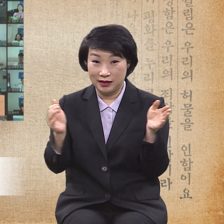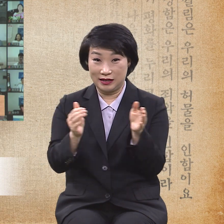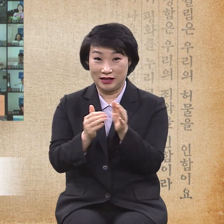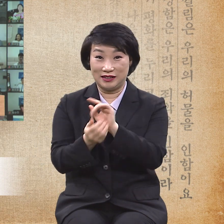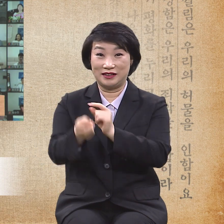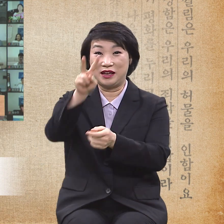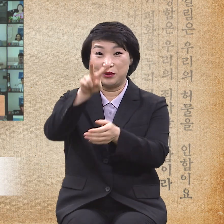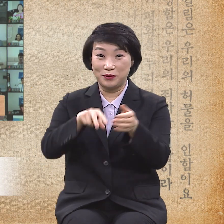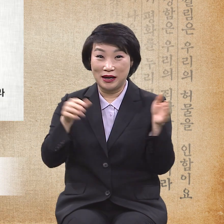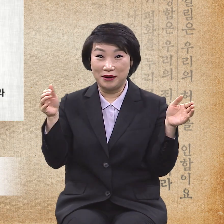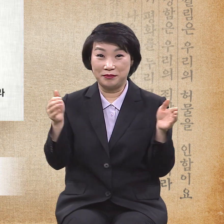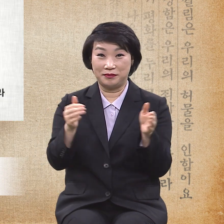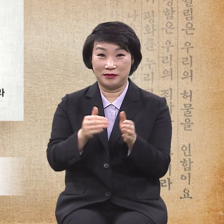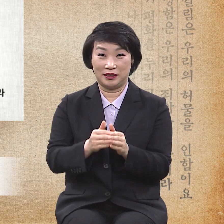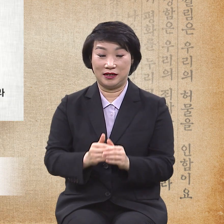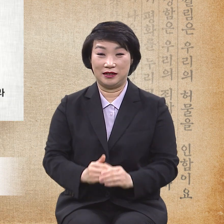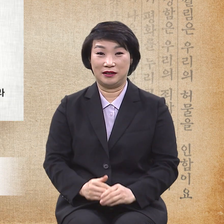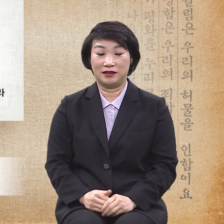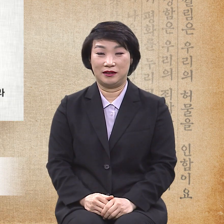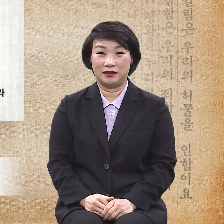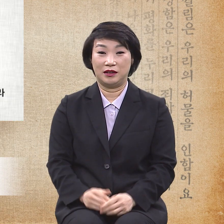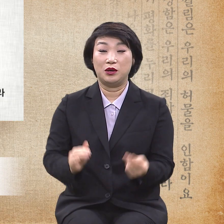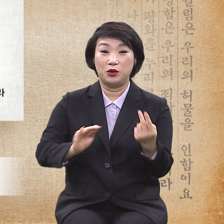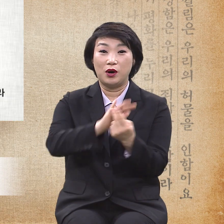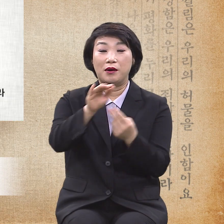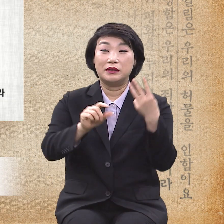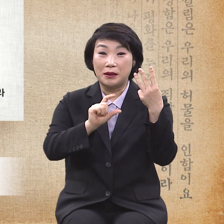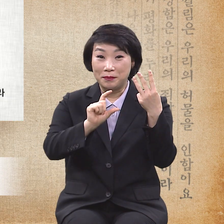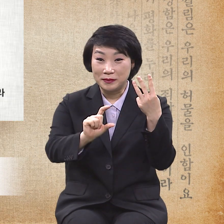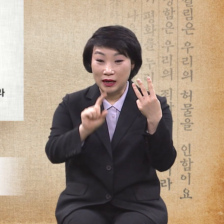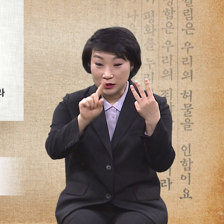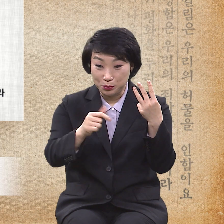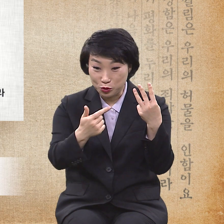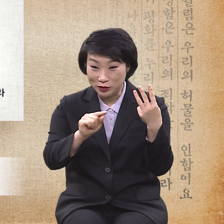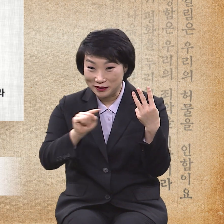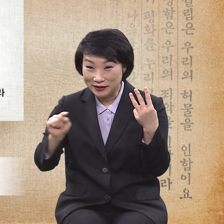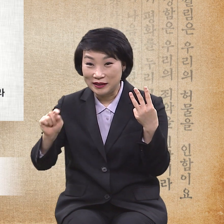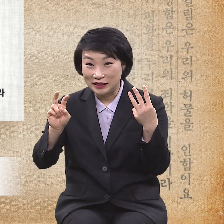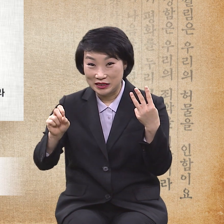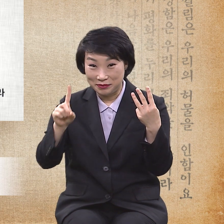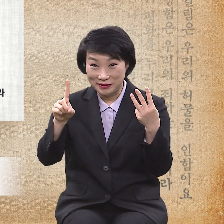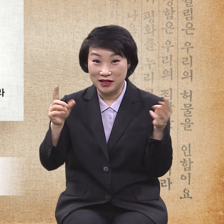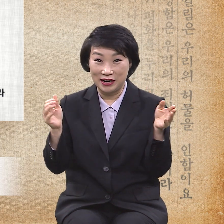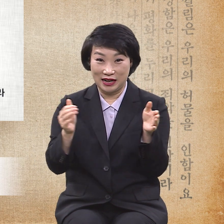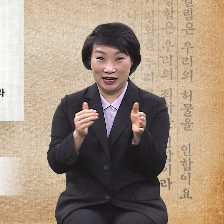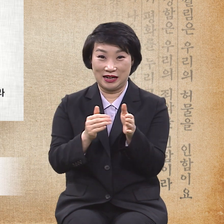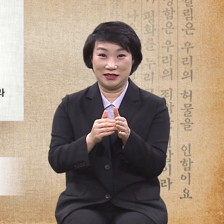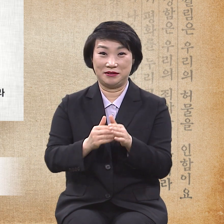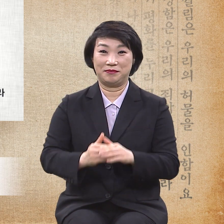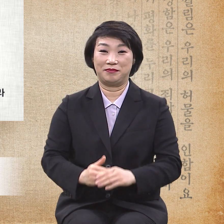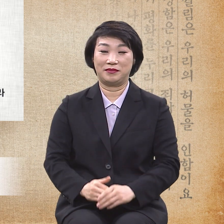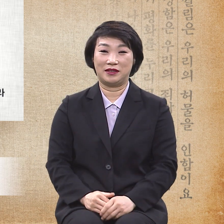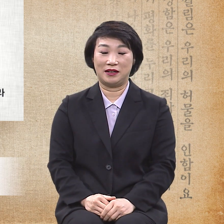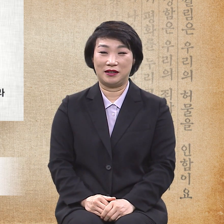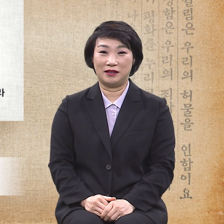21절까지를 대독합니다. 요한복음 3장 16절에서